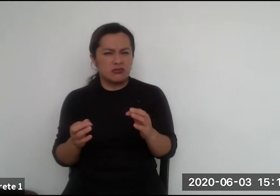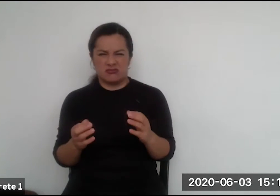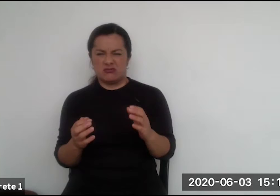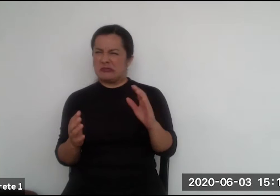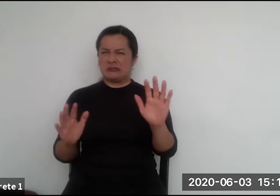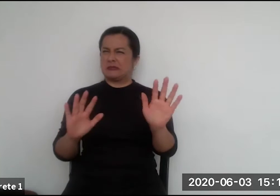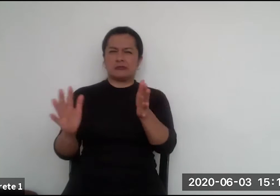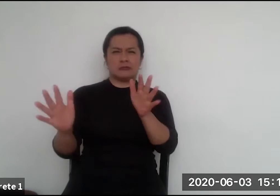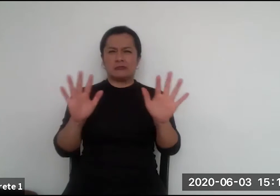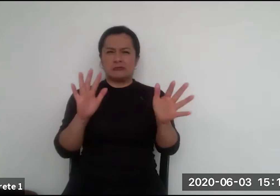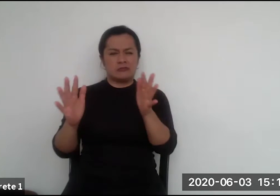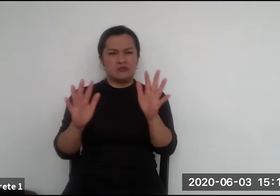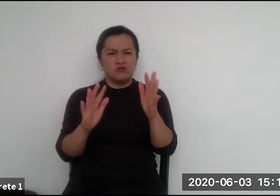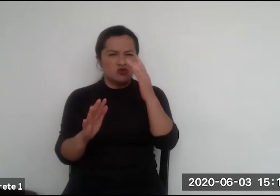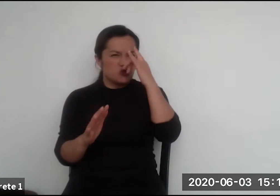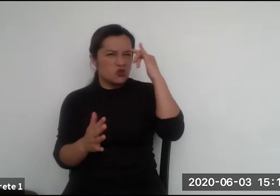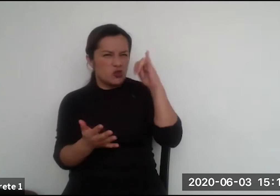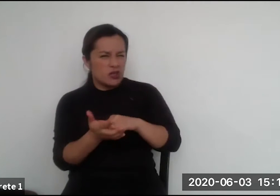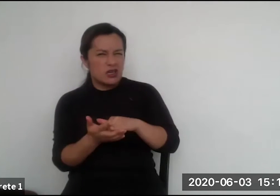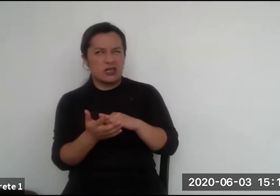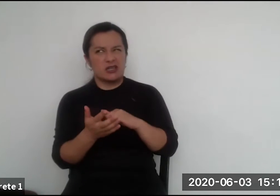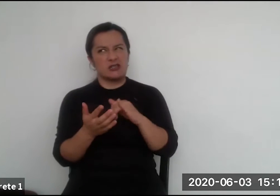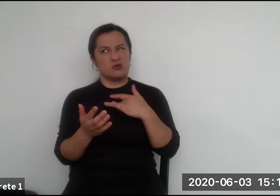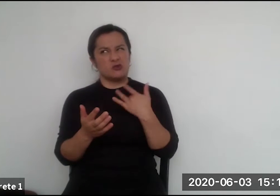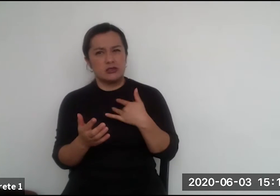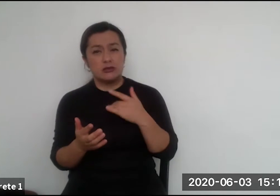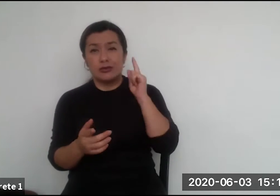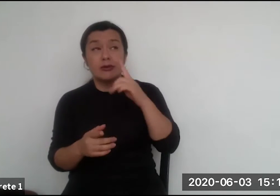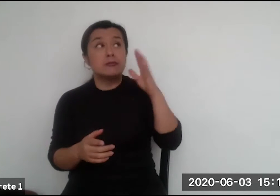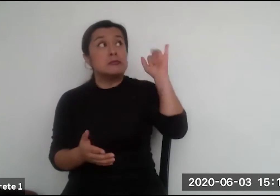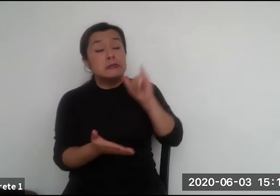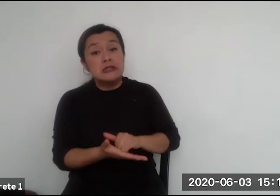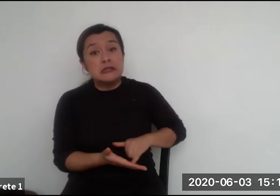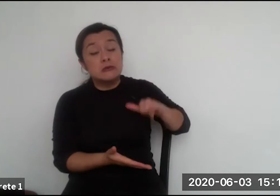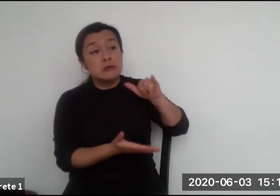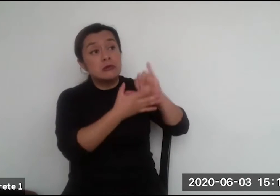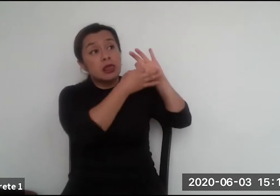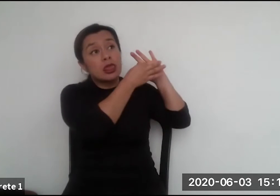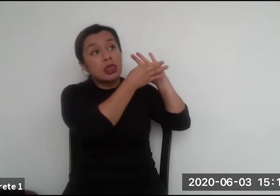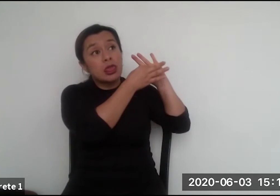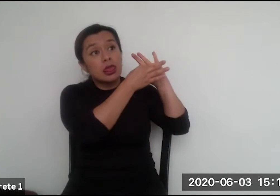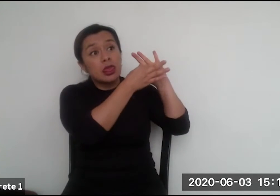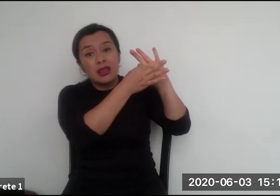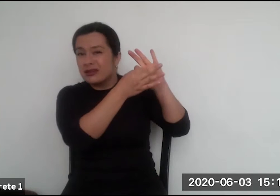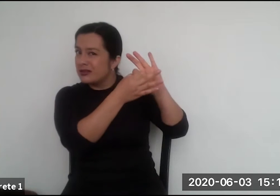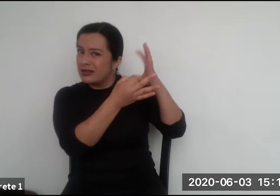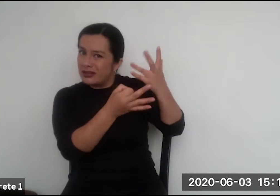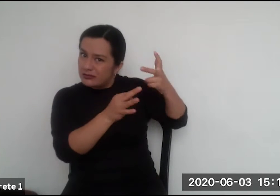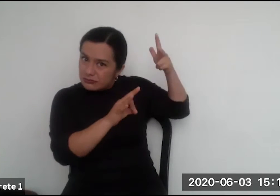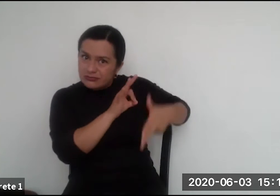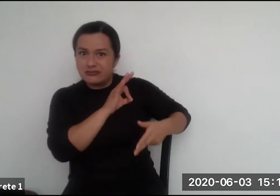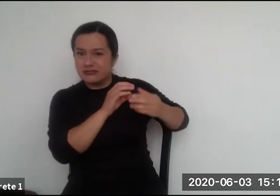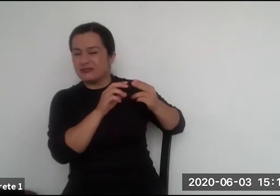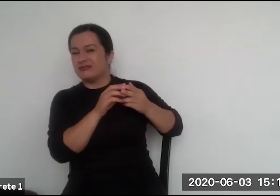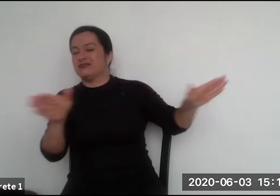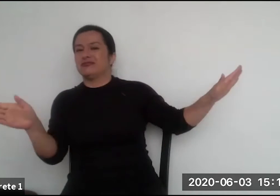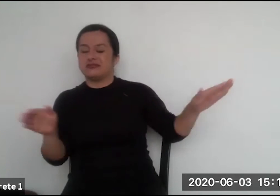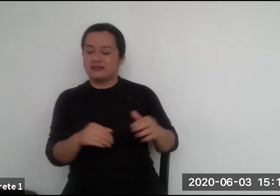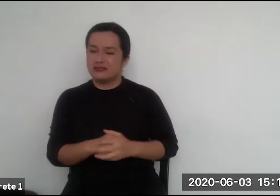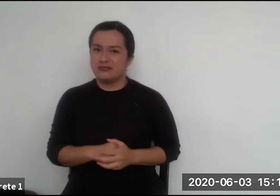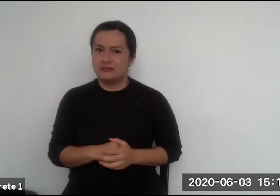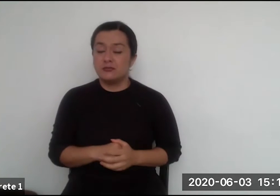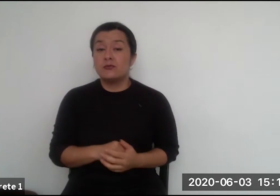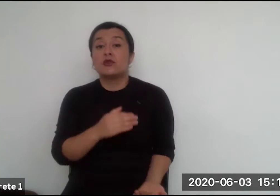que se ha venido intentando romper hace mucho tiempo. Sobre la nueva normalidad coexisten